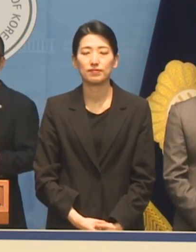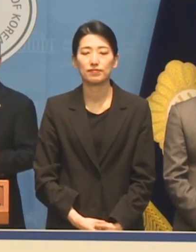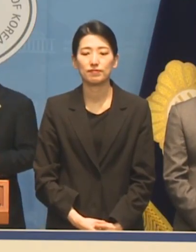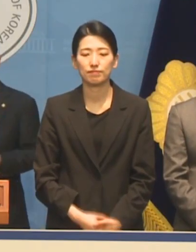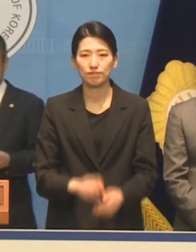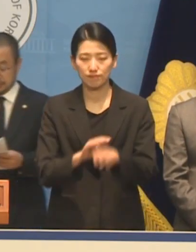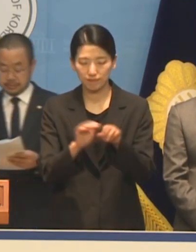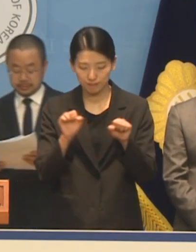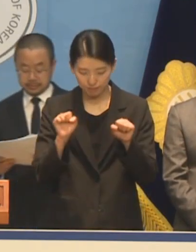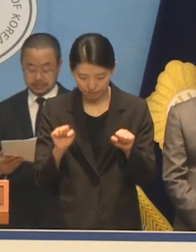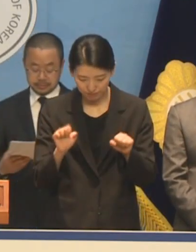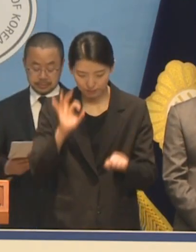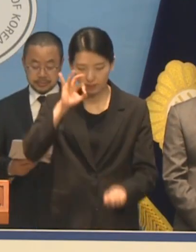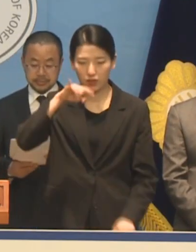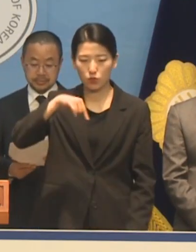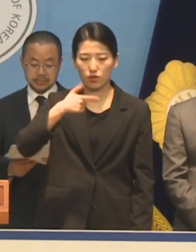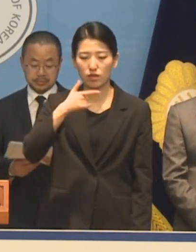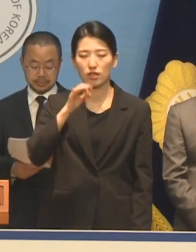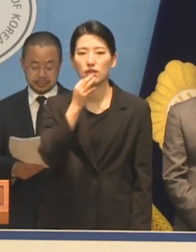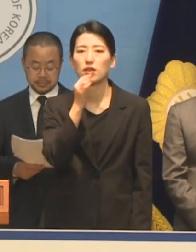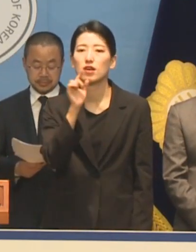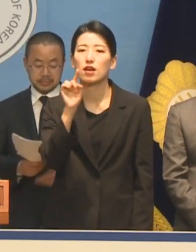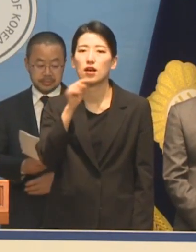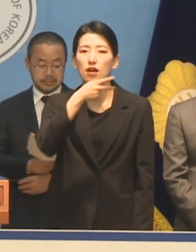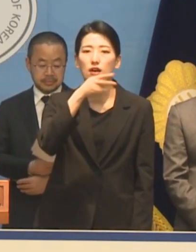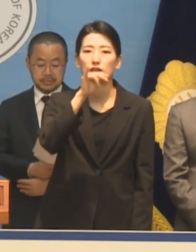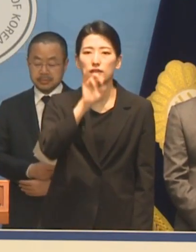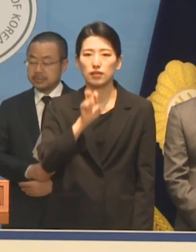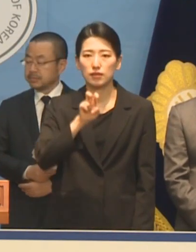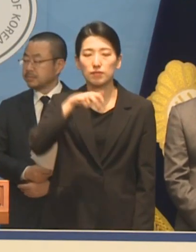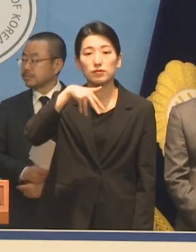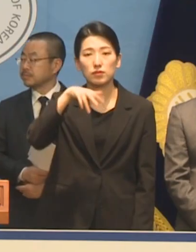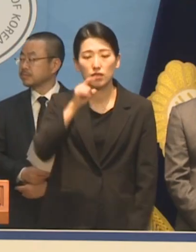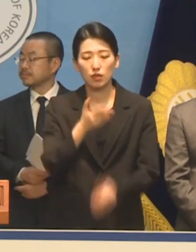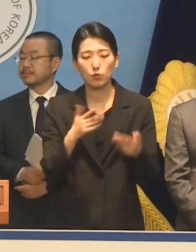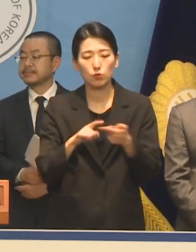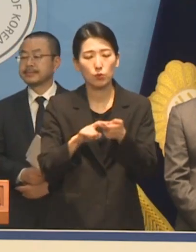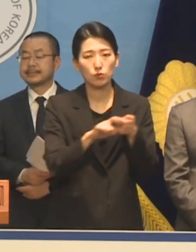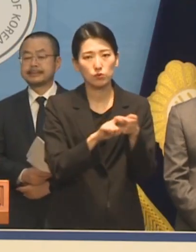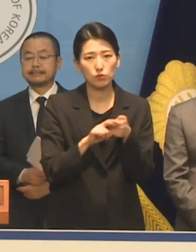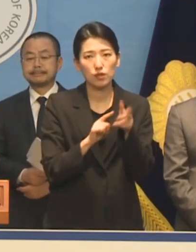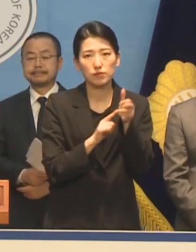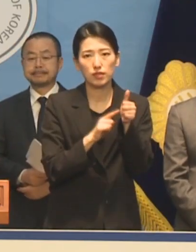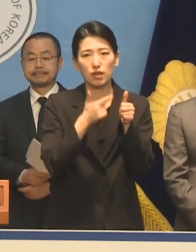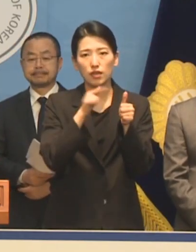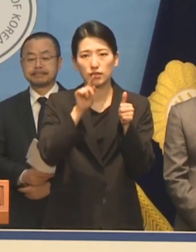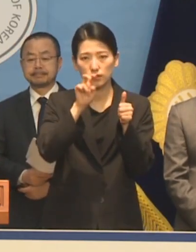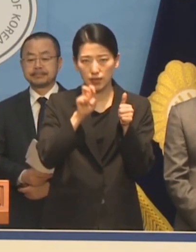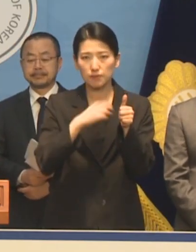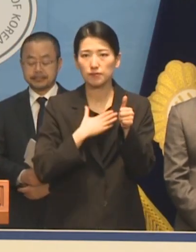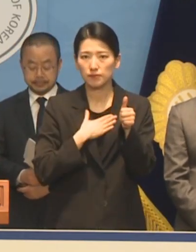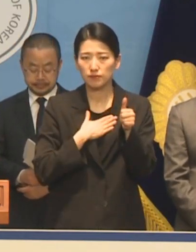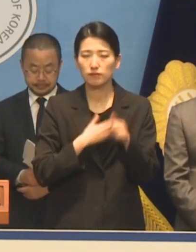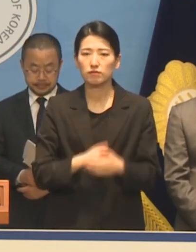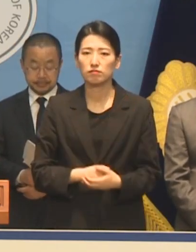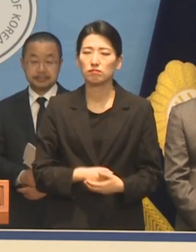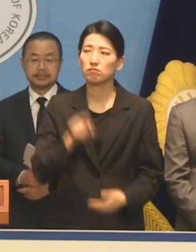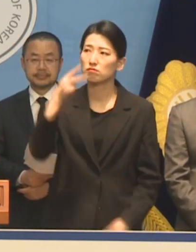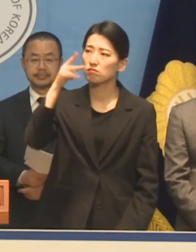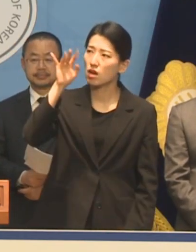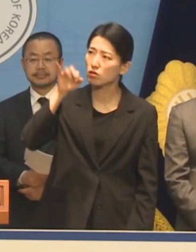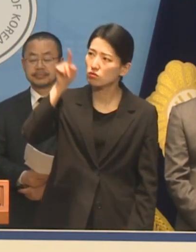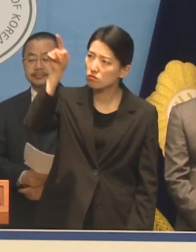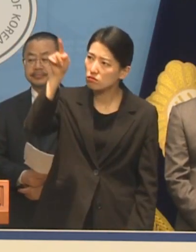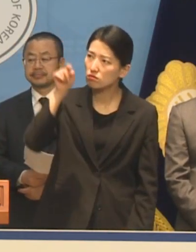네, 안녕하십니까. 위니아 딤체 노동조합 위원장 남승대입니다. 대유그룹 박영우는 딤체 등